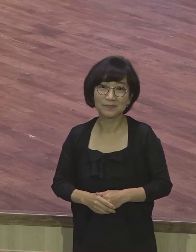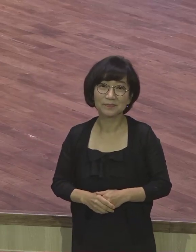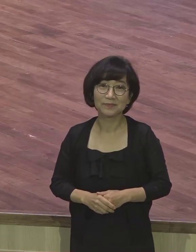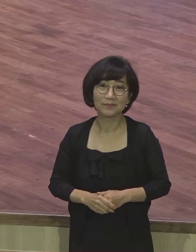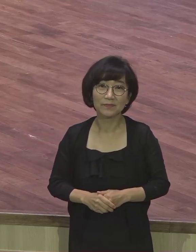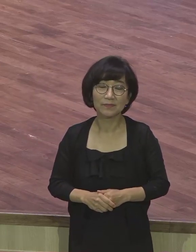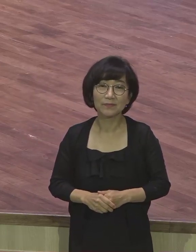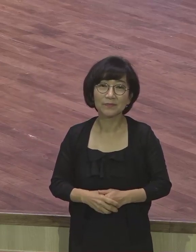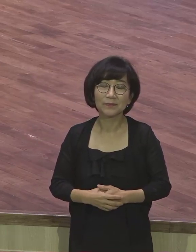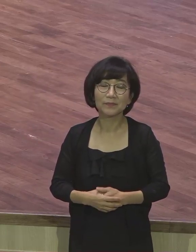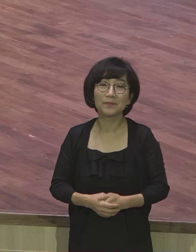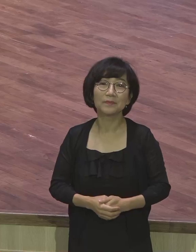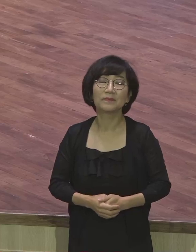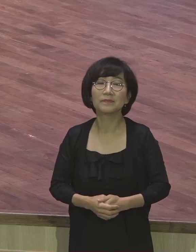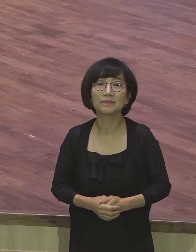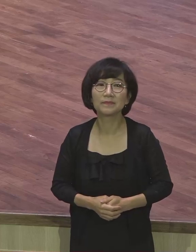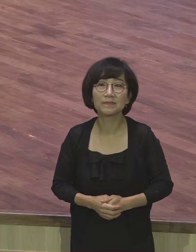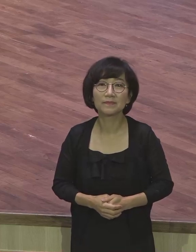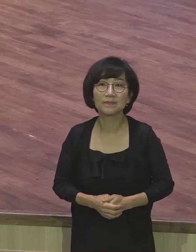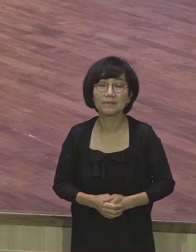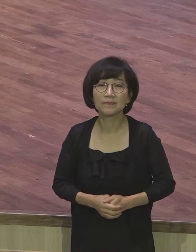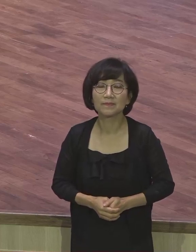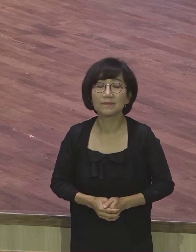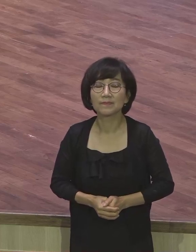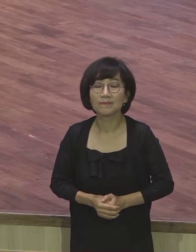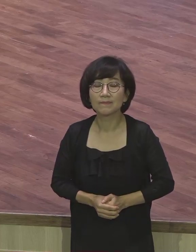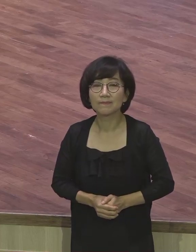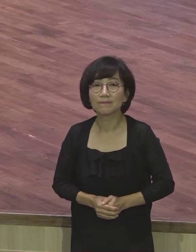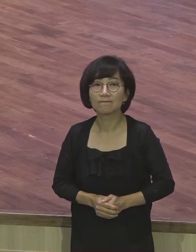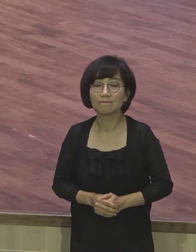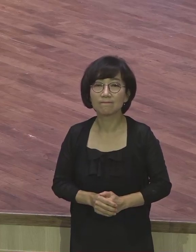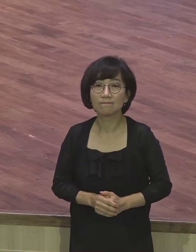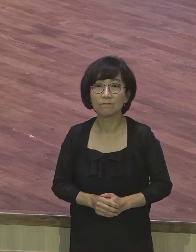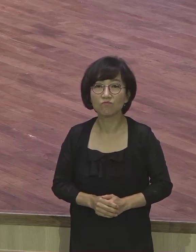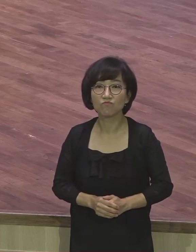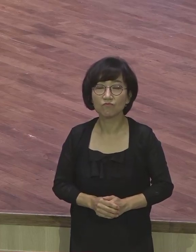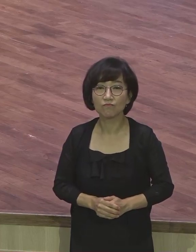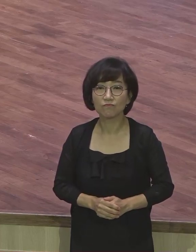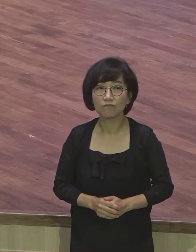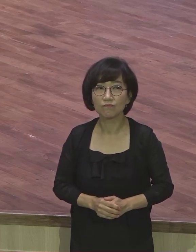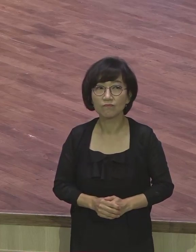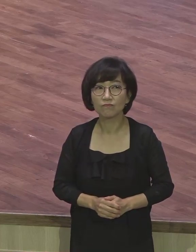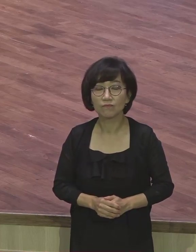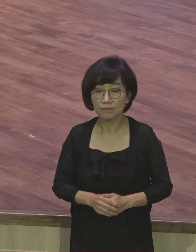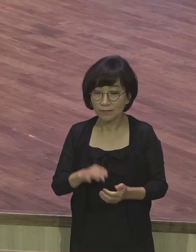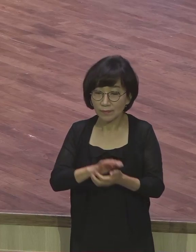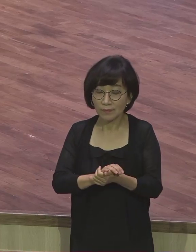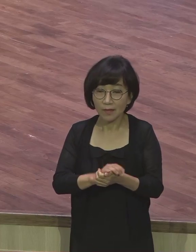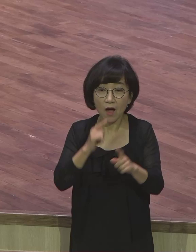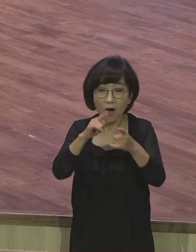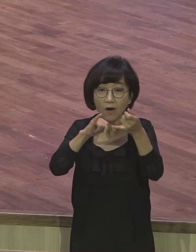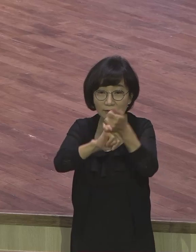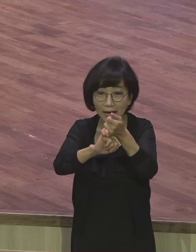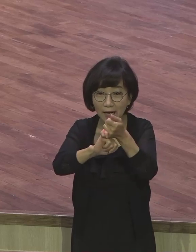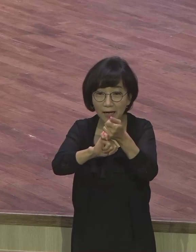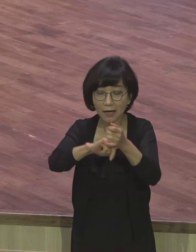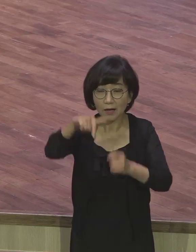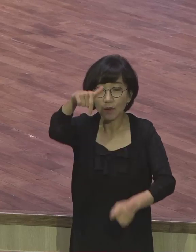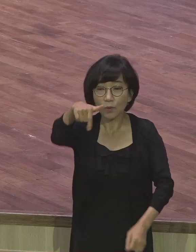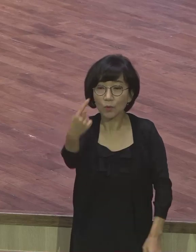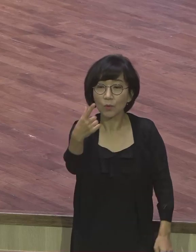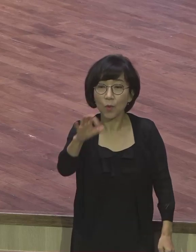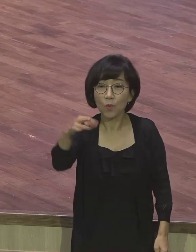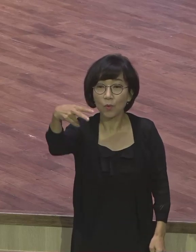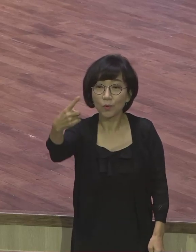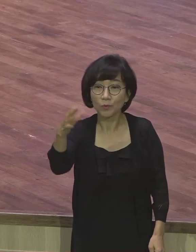하나님의 우선적으로 이것이요 어디로 진행이 되느냐? 하나님의 이 언약 공동체인 교회입니다. 교회.